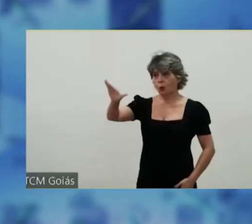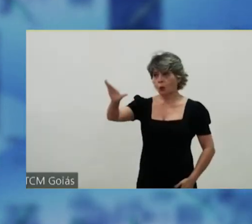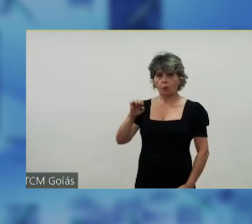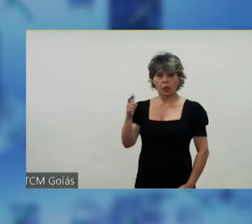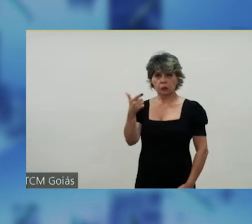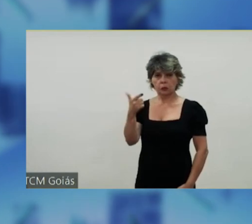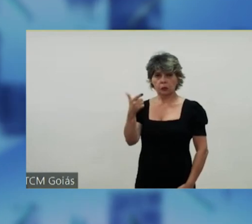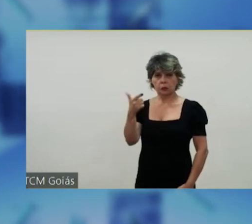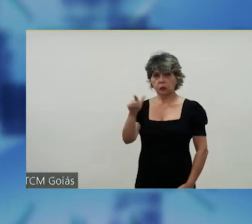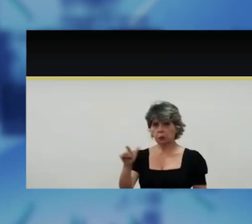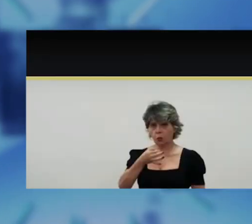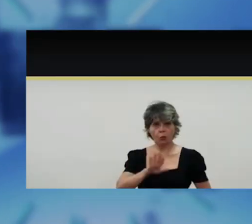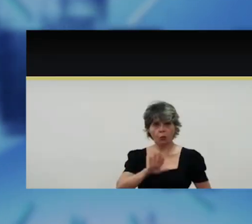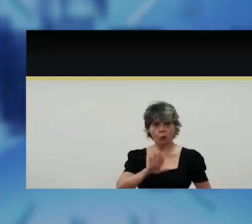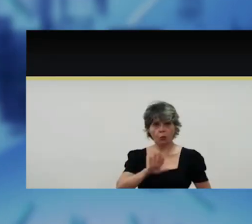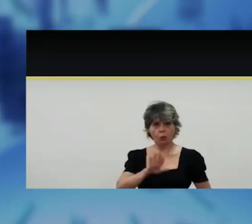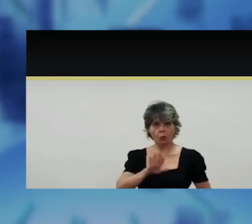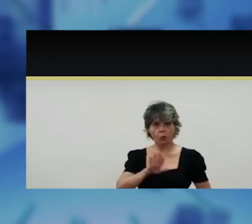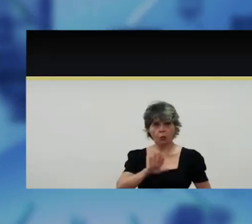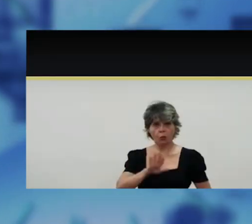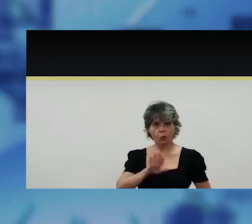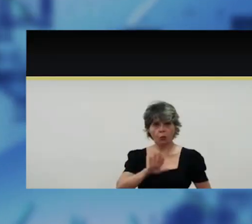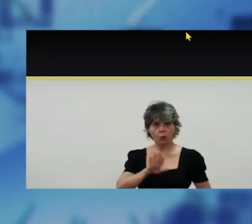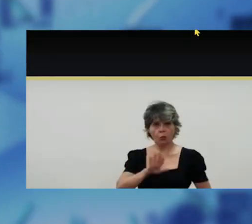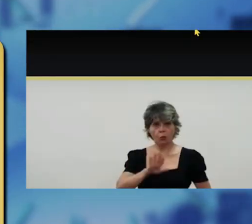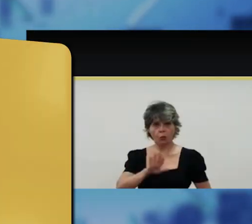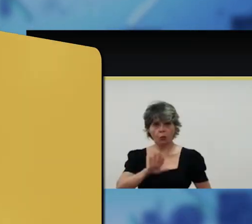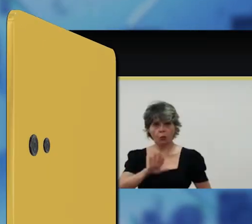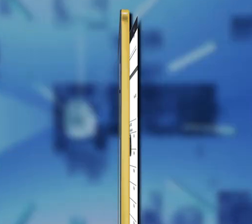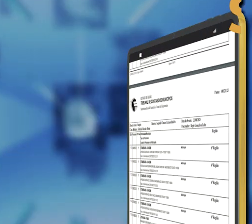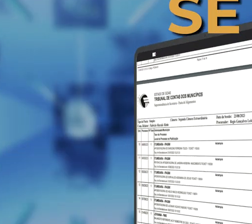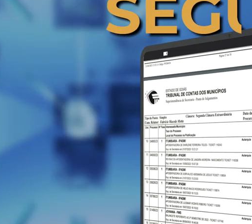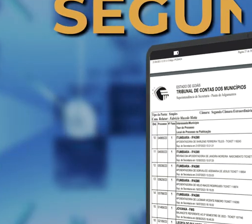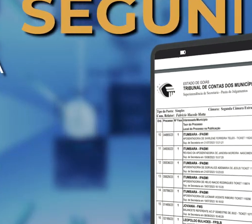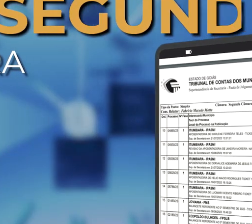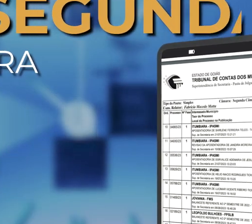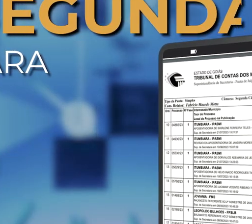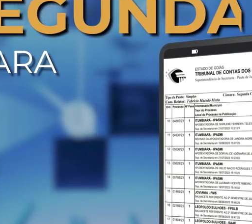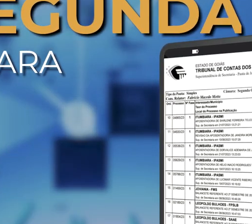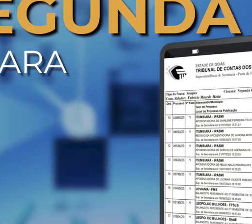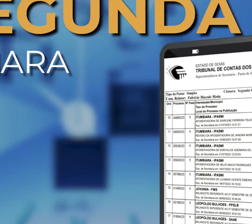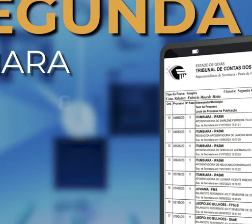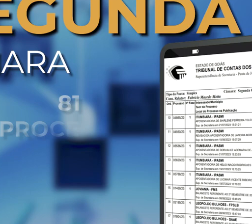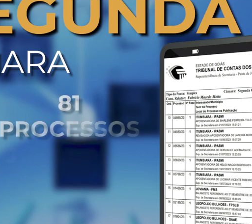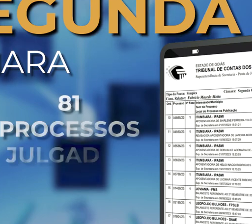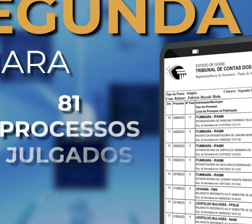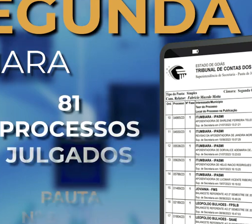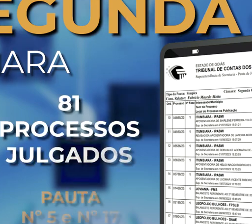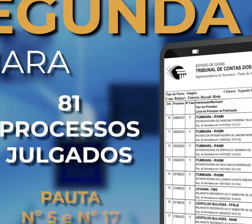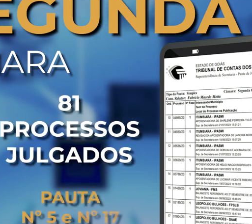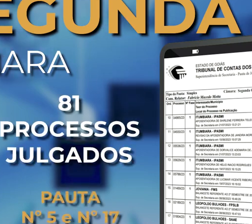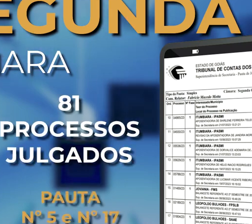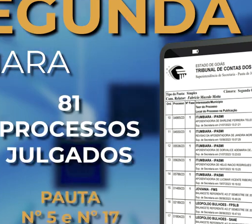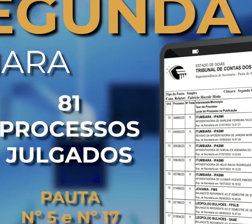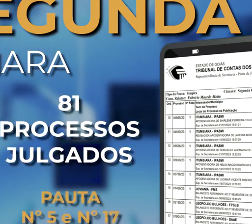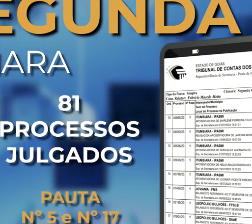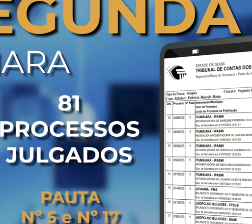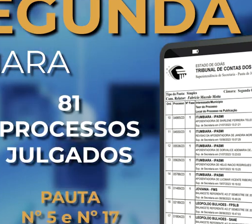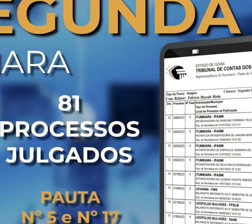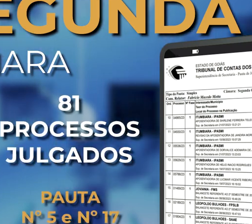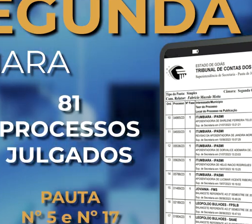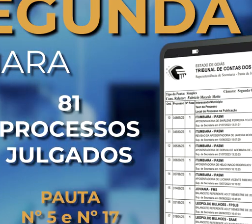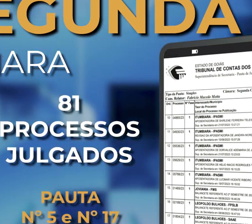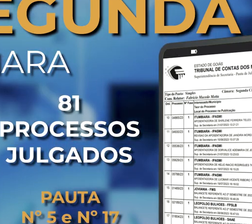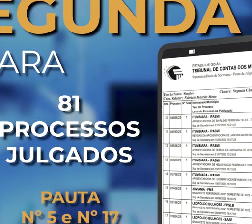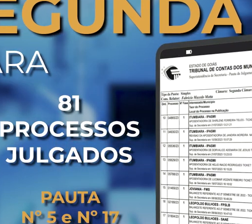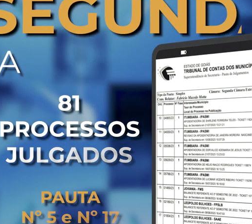Libras, Vanusa de Oliveira, fez a tradução de toda a sessão para a linguagem de sinais. Foram aprovados balancetes, aposentadorias, pensões e